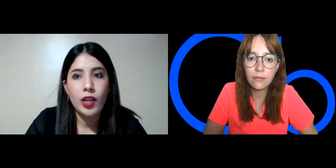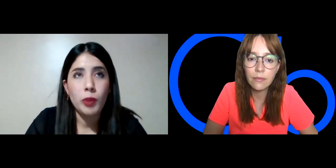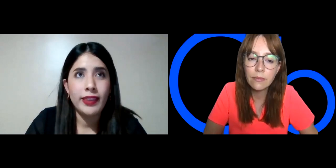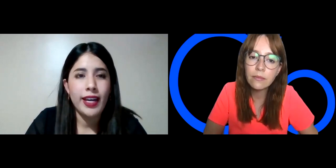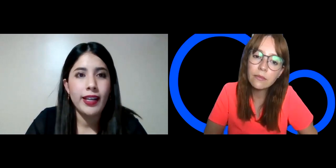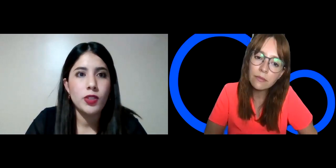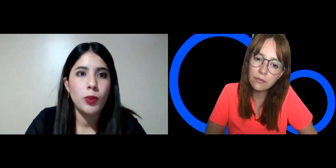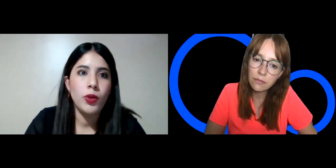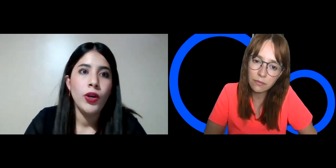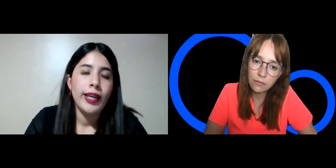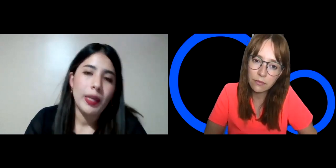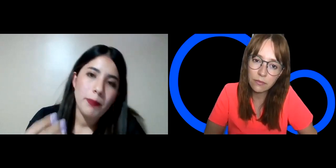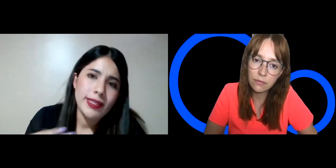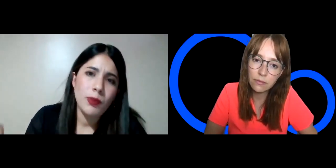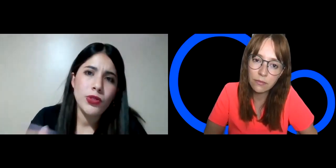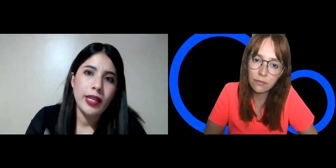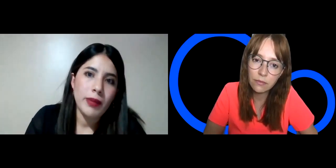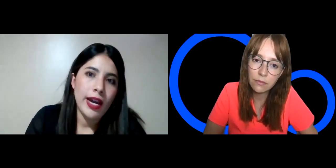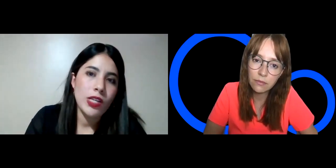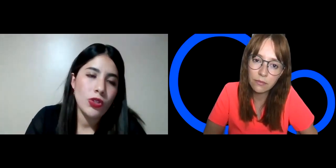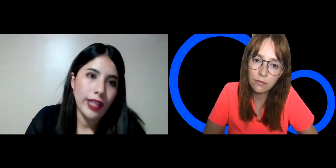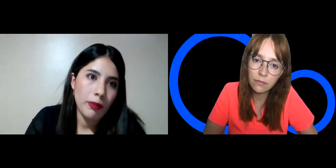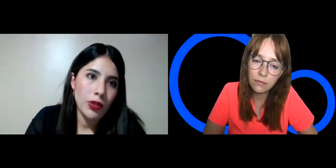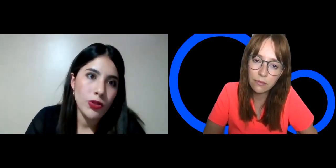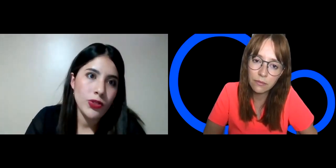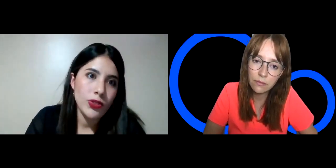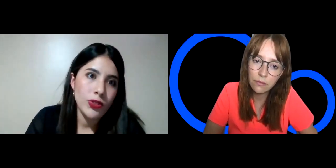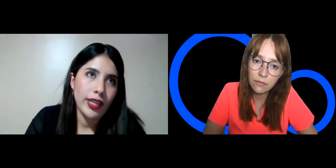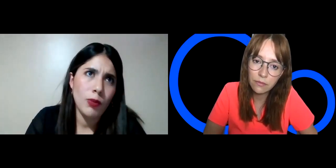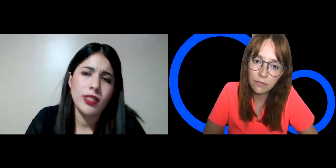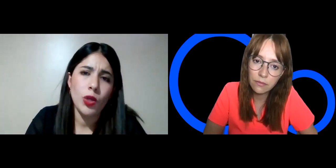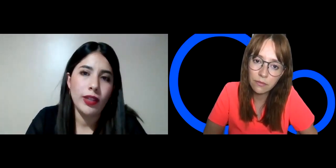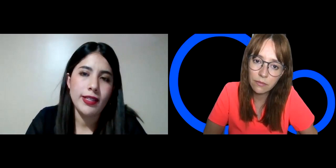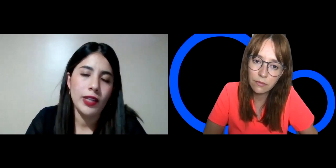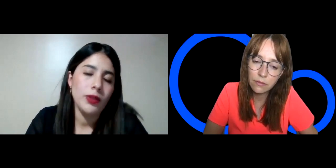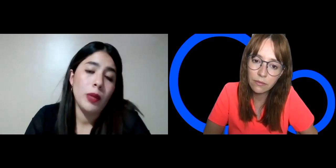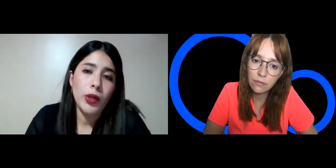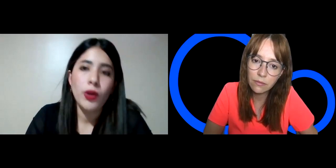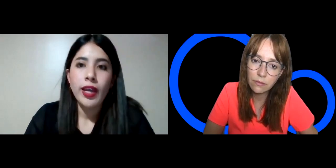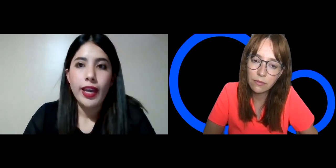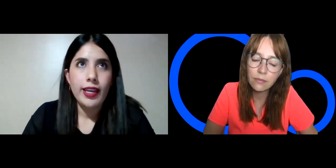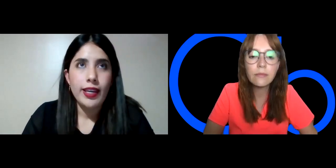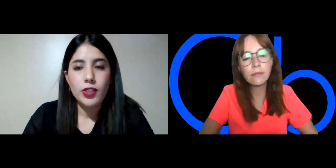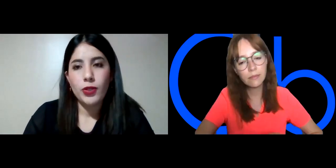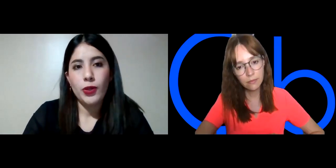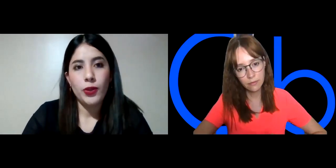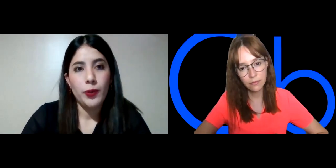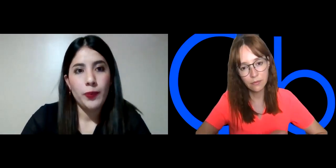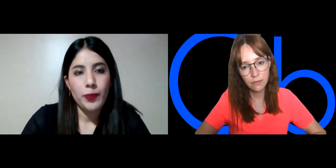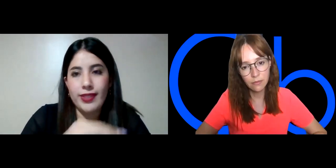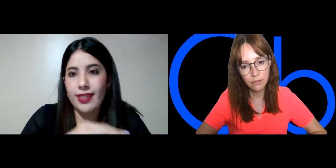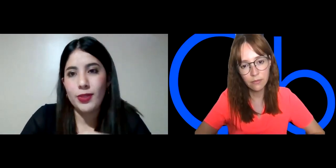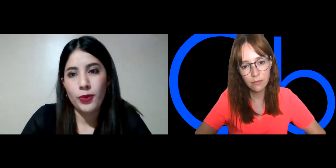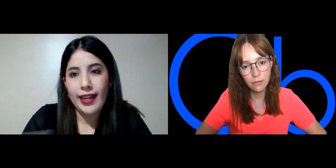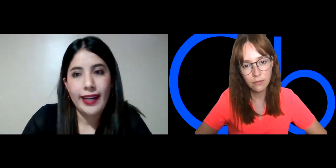gustaría comentar es como que empecemos a eliminar esos términos que hemos estado utilizando, que bueno, esto